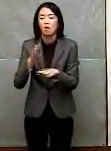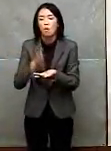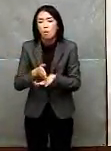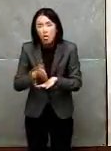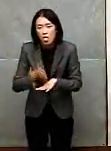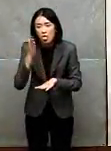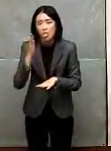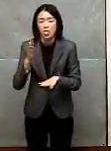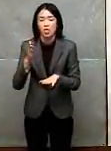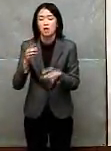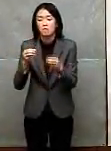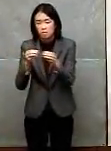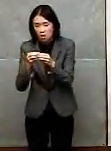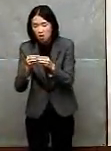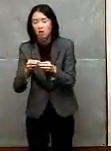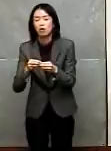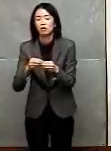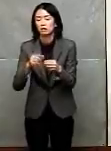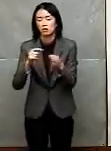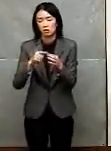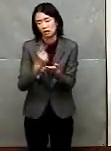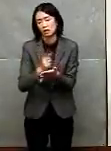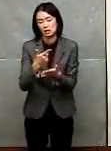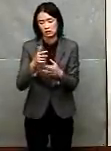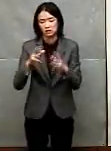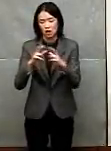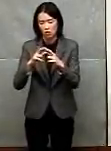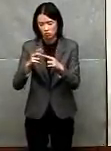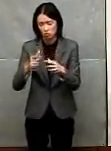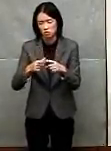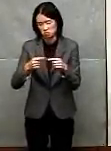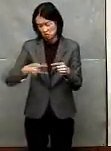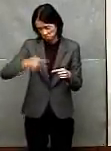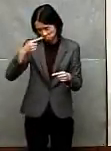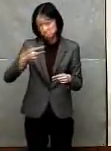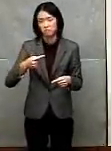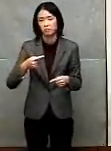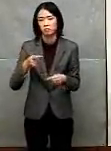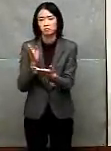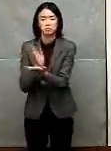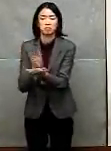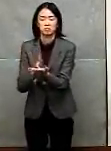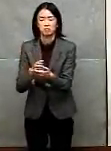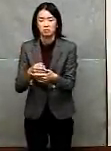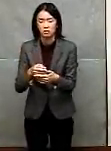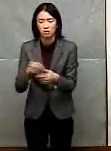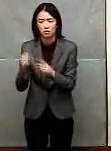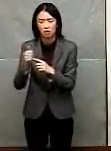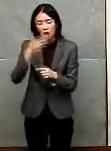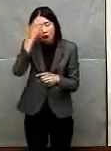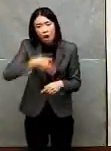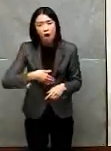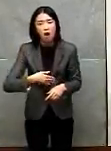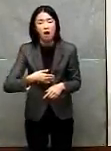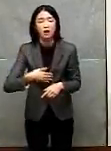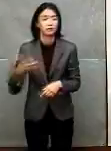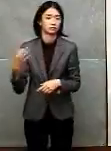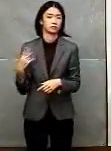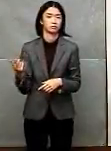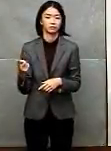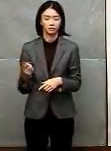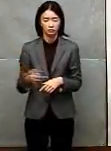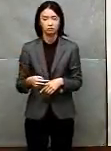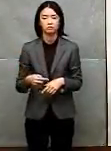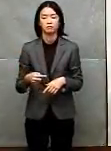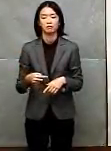スも日本一なんですよって申し上げたら、そうなんですかとおっしゃって、山形県は競